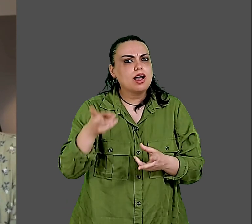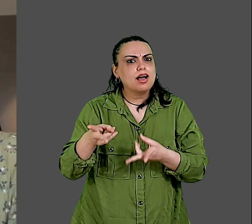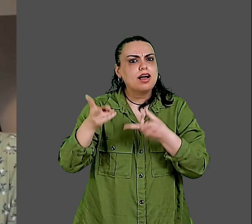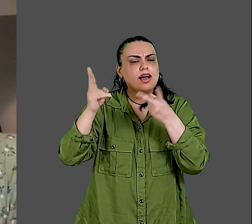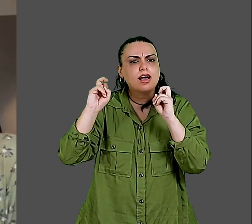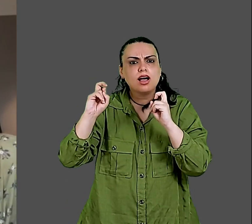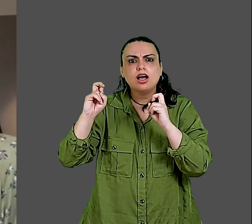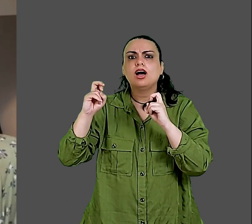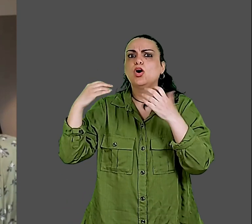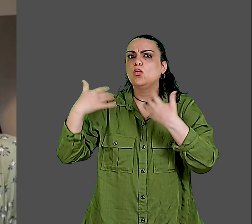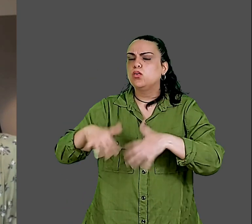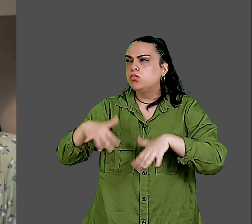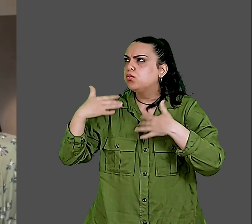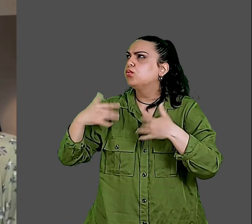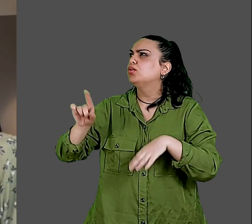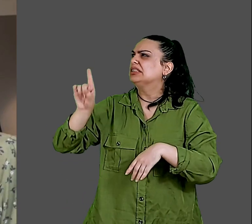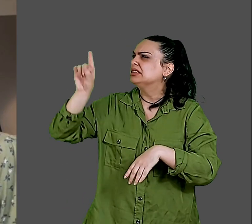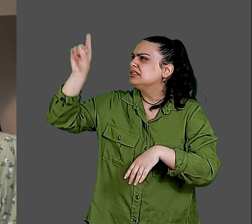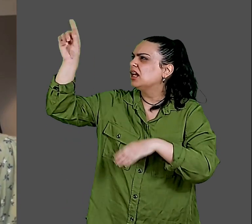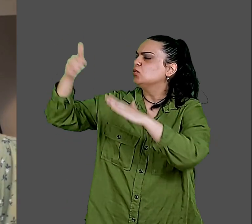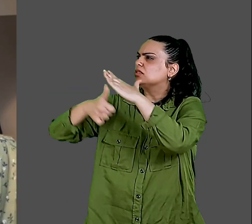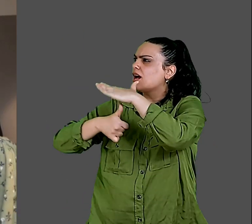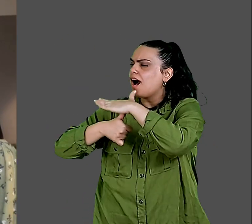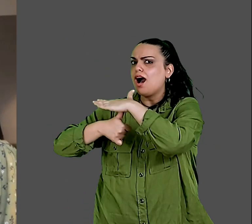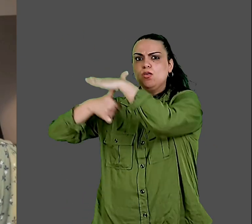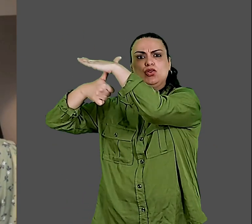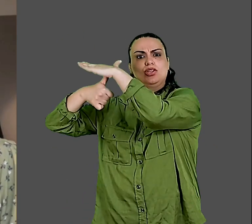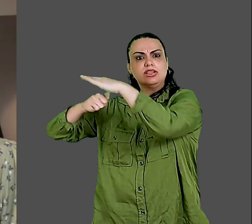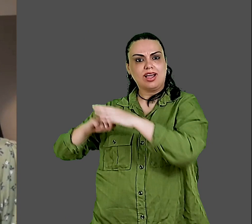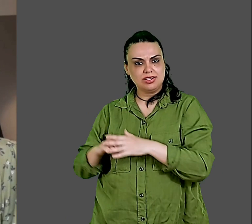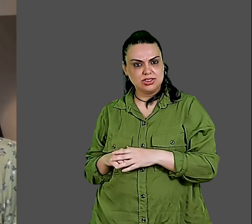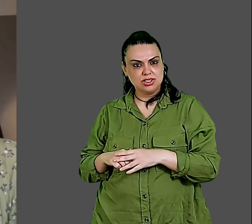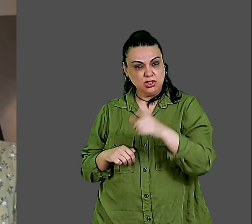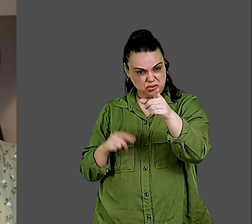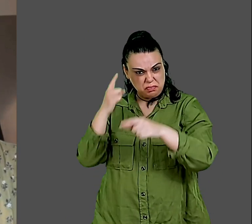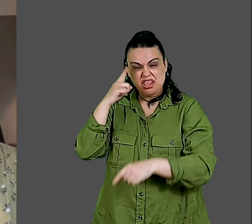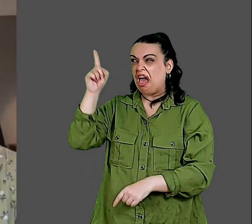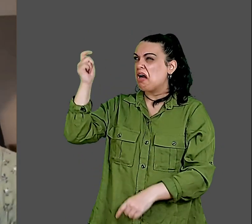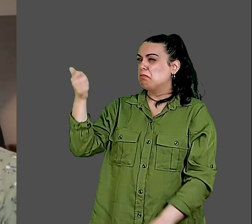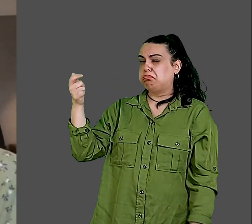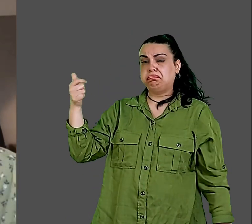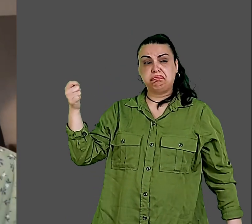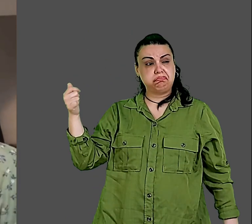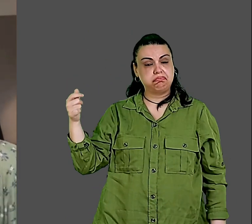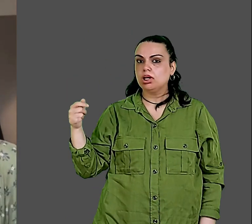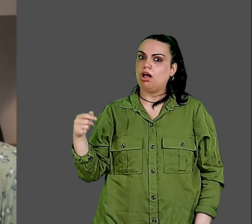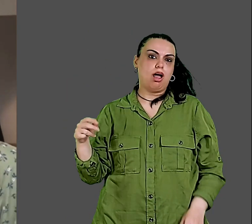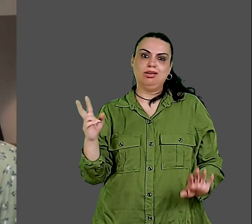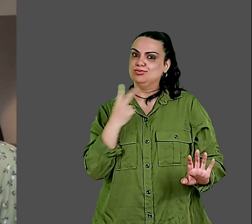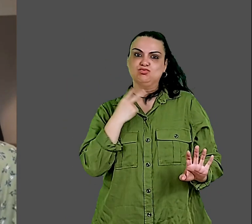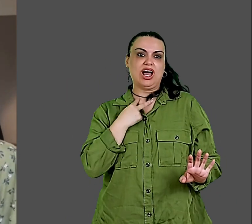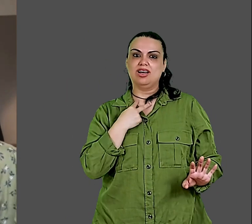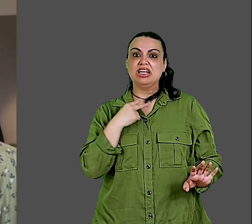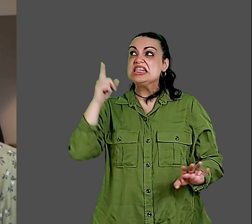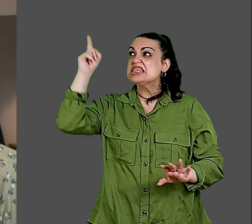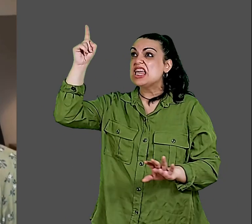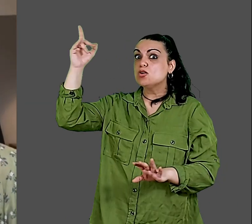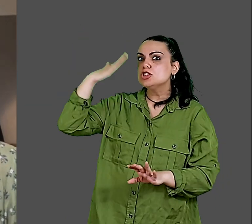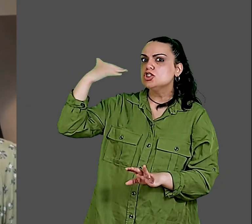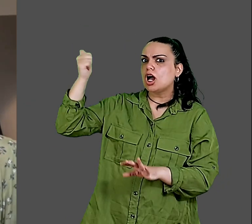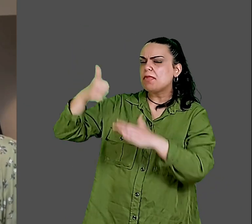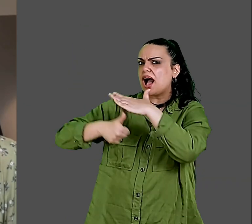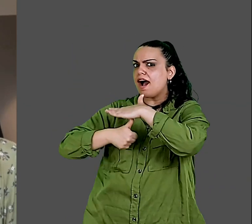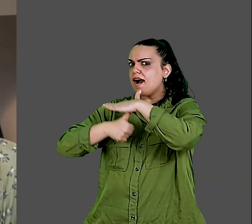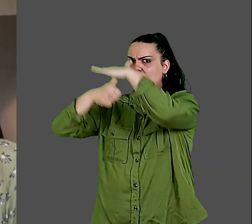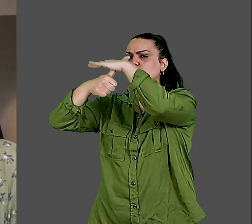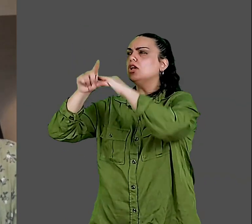e reconhecer a autoridade de quem está te chamando. E se nós estamos aqui alegando que quem te chama é Deus,